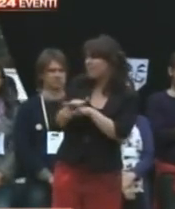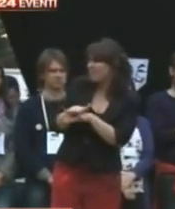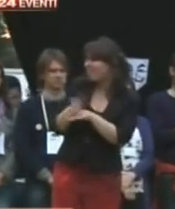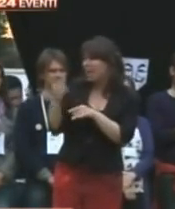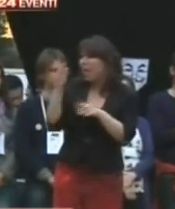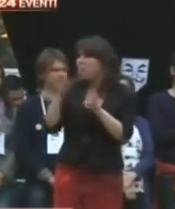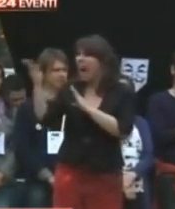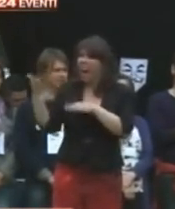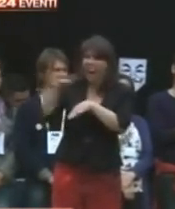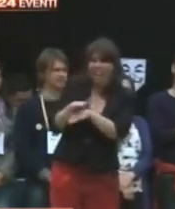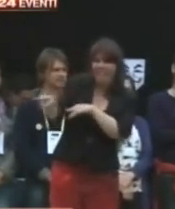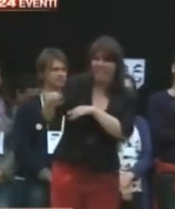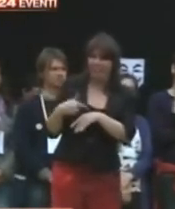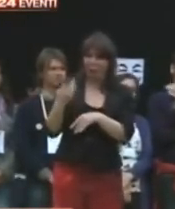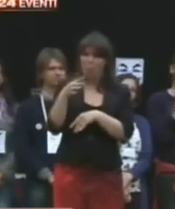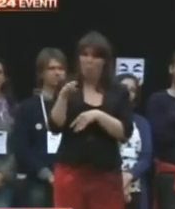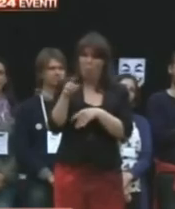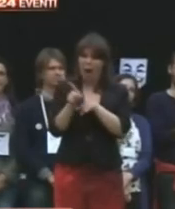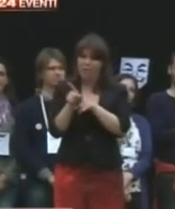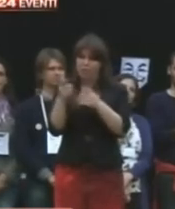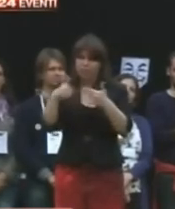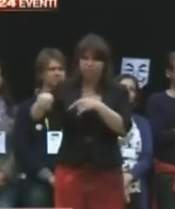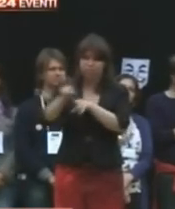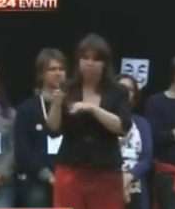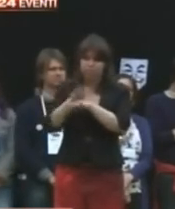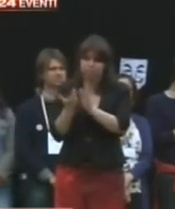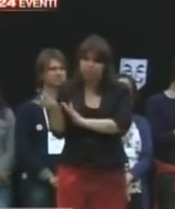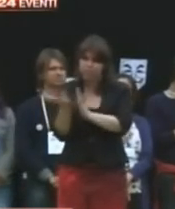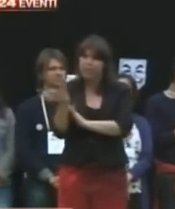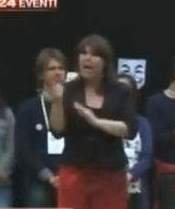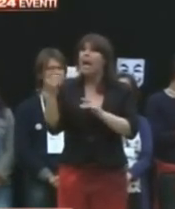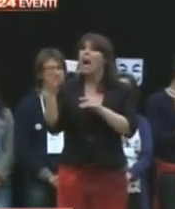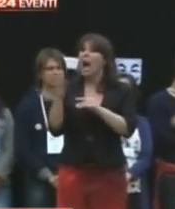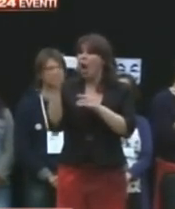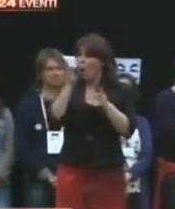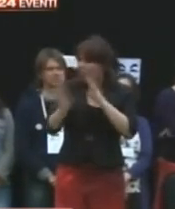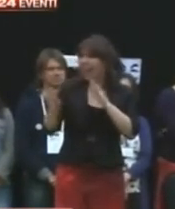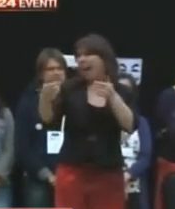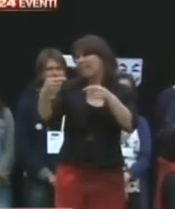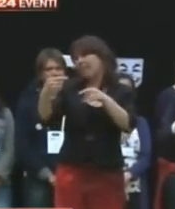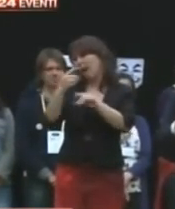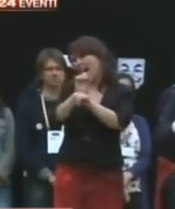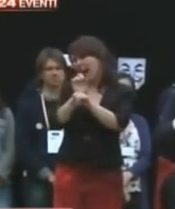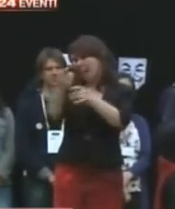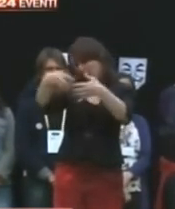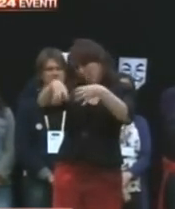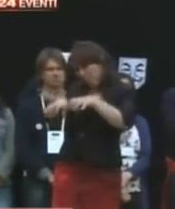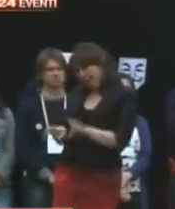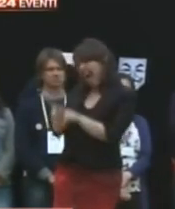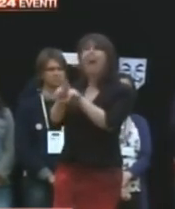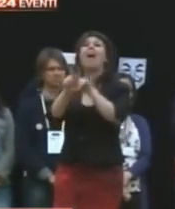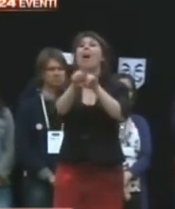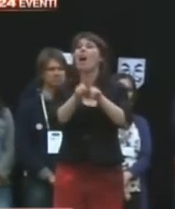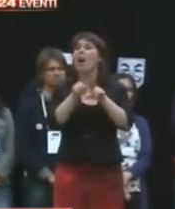con la mafia, ti cambio il 416 ter, ti metto la pena più bassa, se ti metto a 4 anni la pena, la